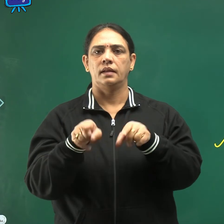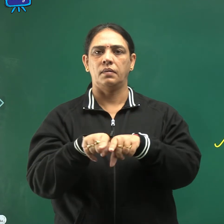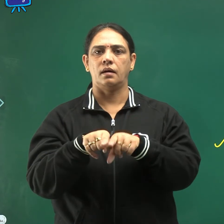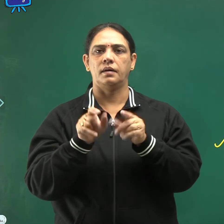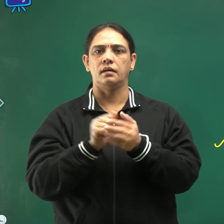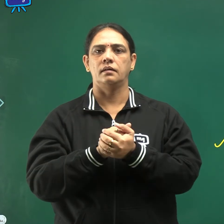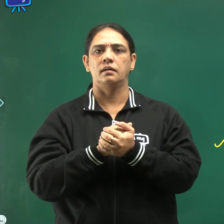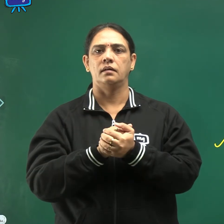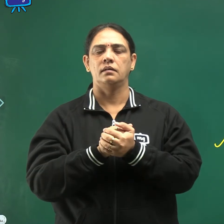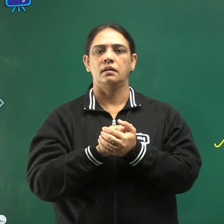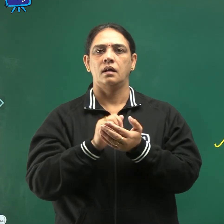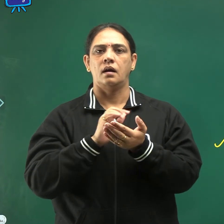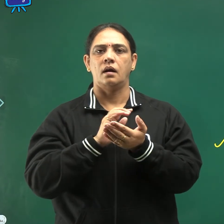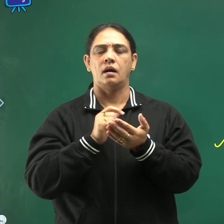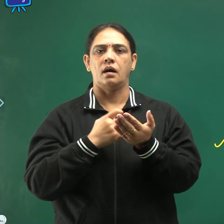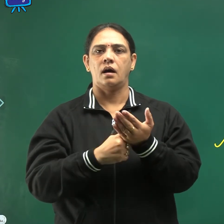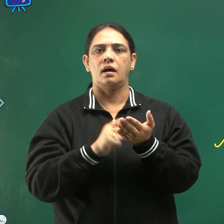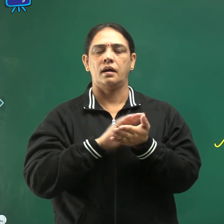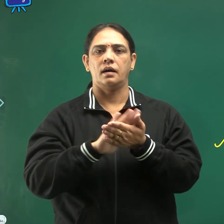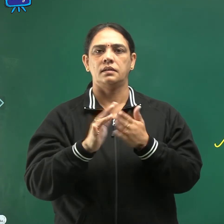बराबर RHS।